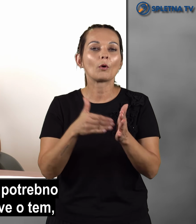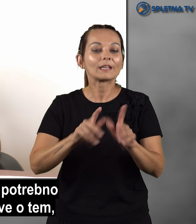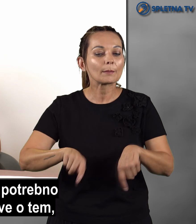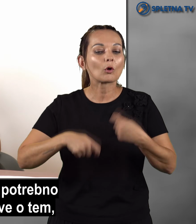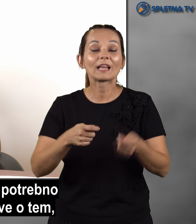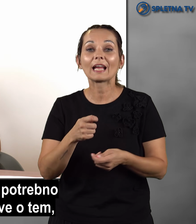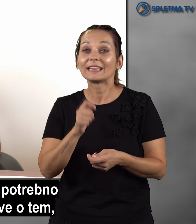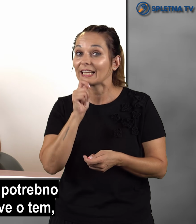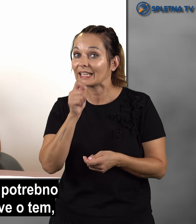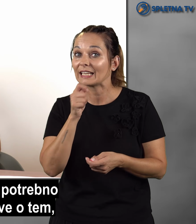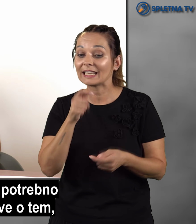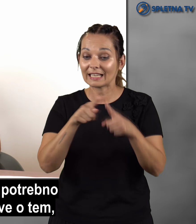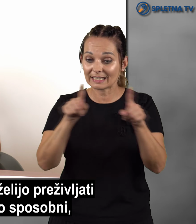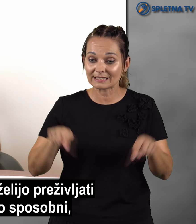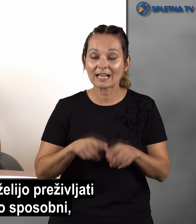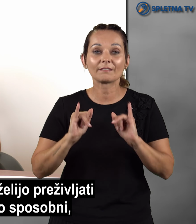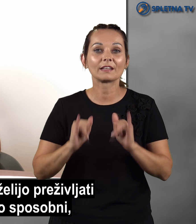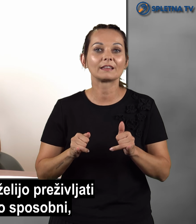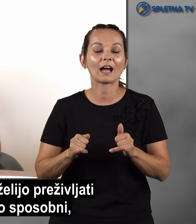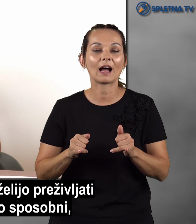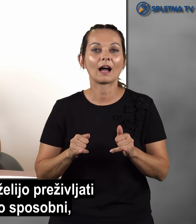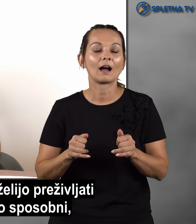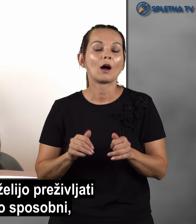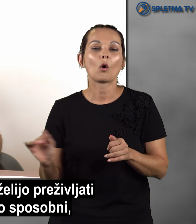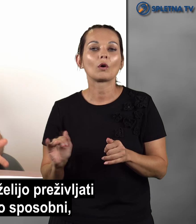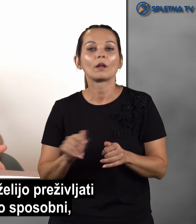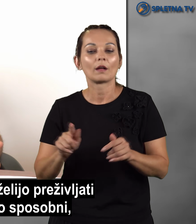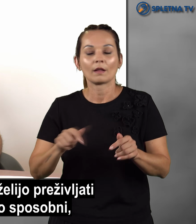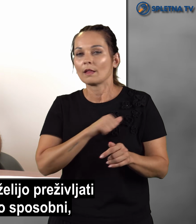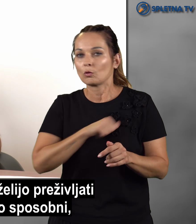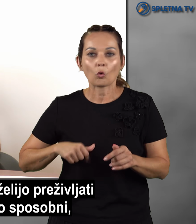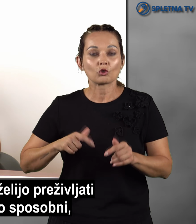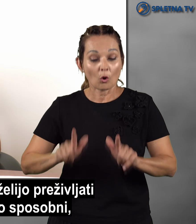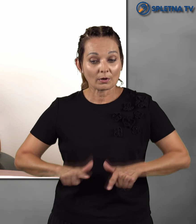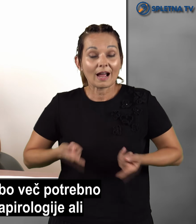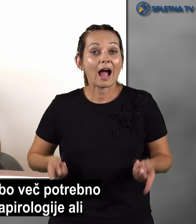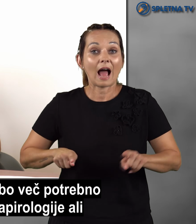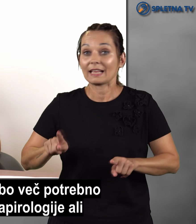dajati izjave o tem, da te otroci ne želijo preživljati ali pa da niso sposobni.